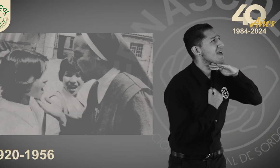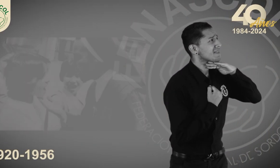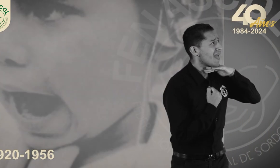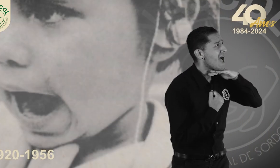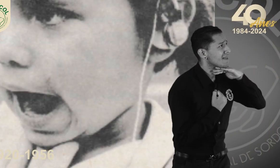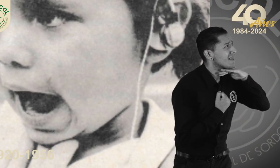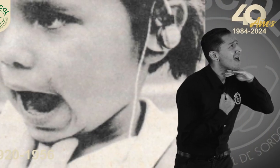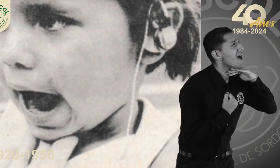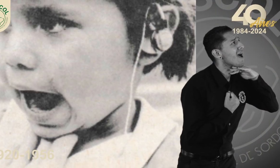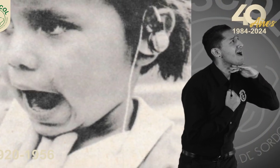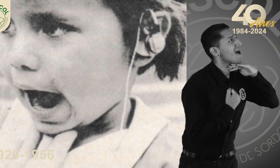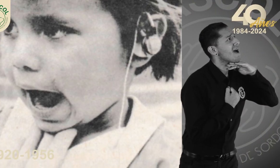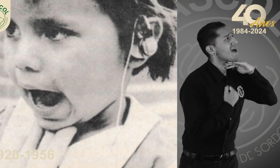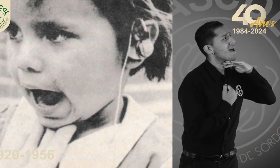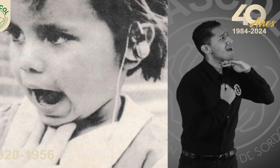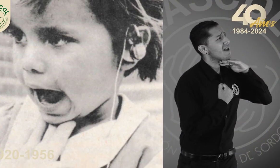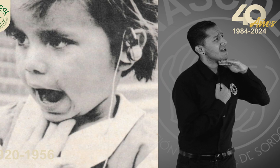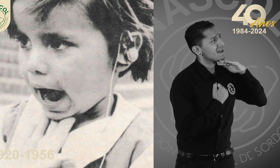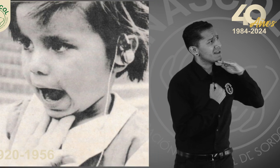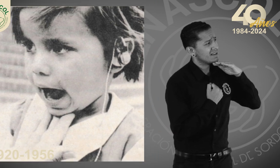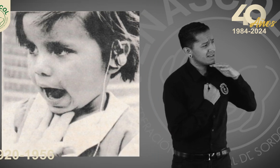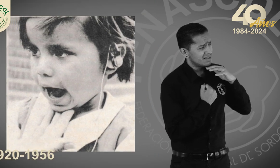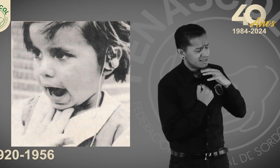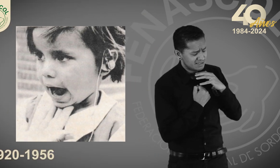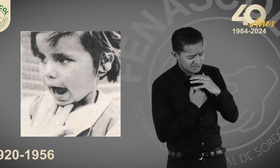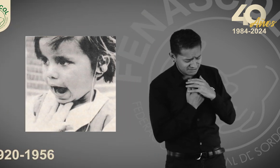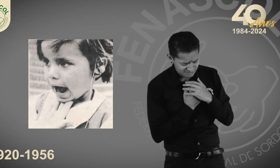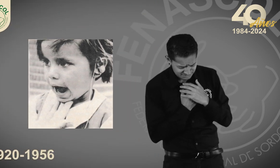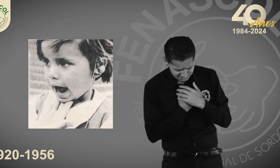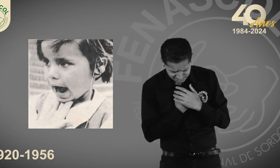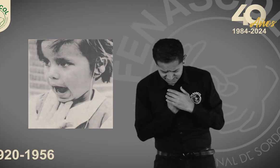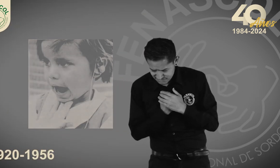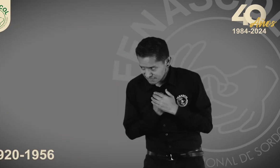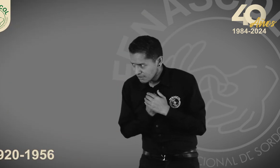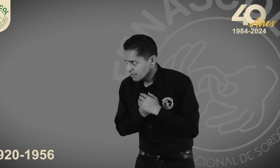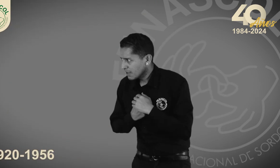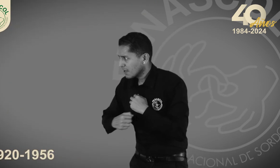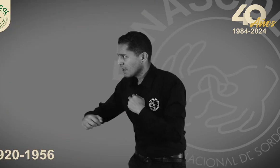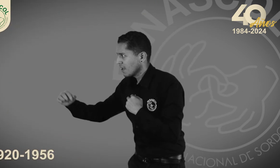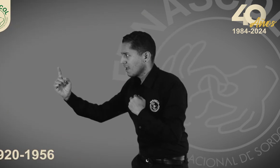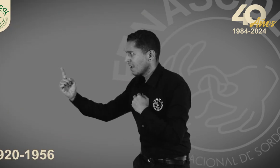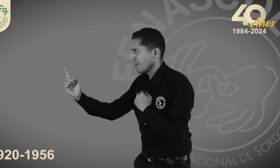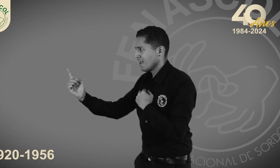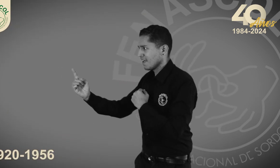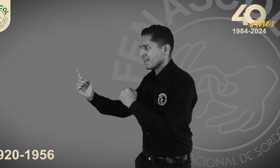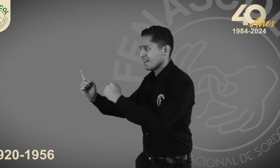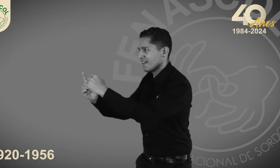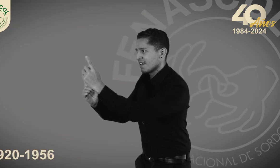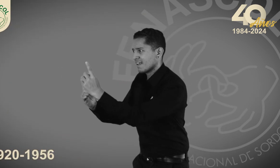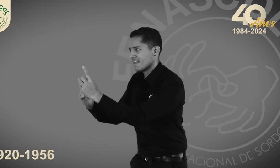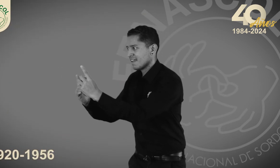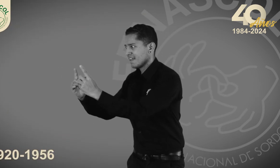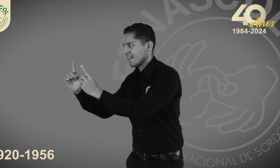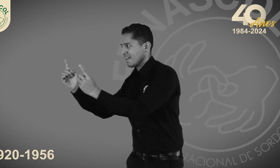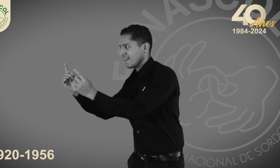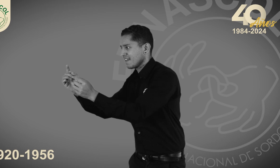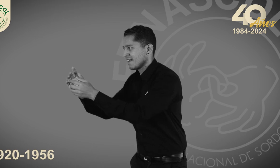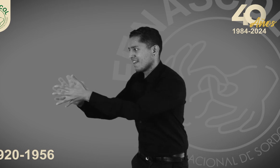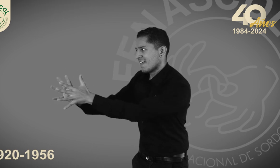mentón obligando a hablar. ¡Qué frágil soy! Una, dos, muchas manos felices que sonríen